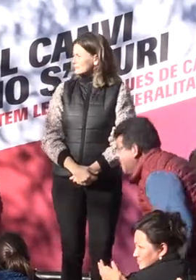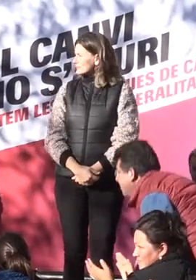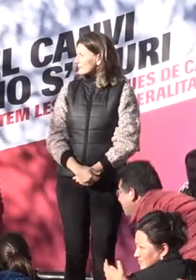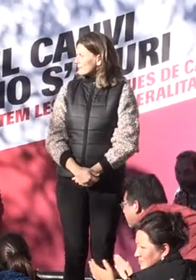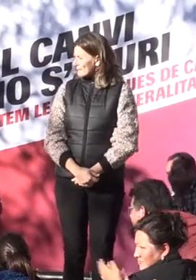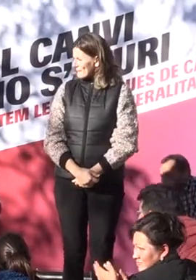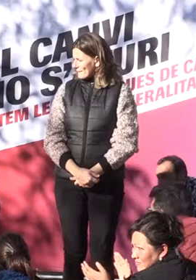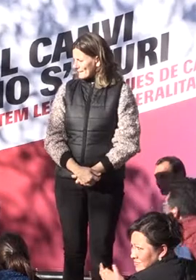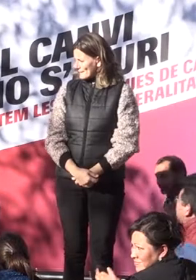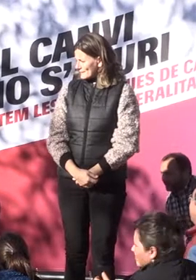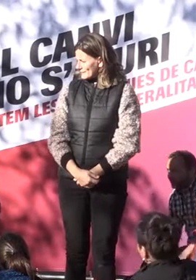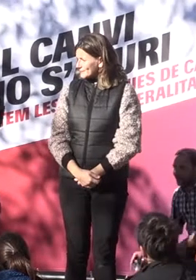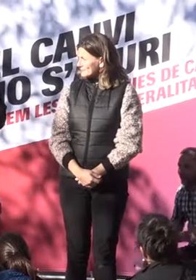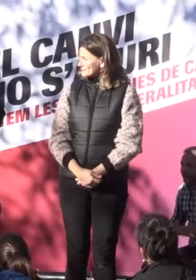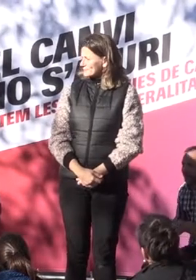bueno